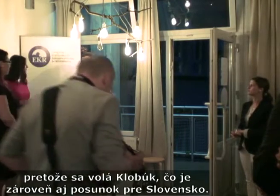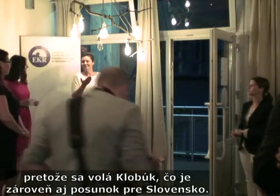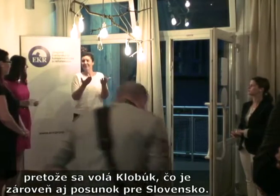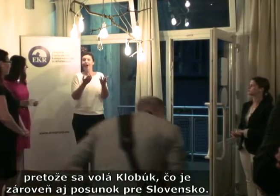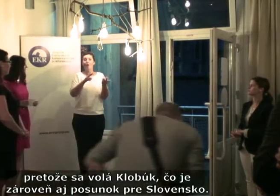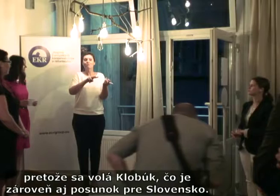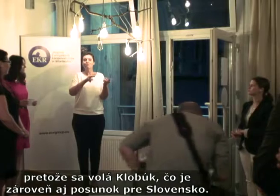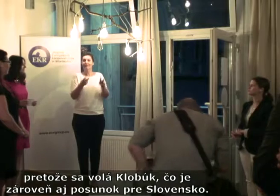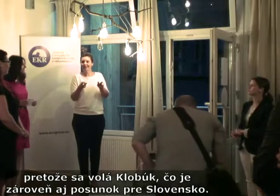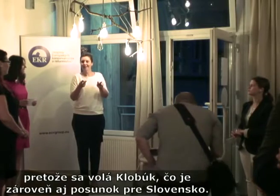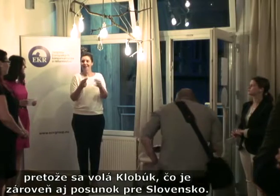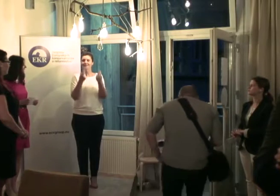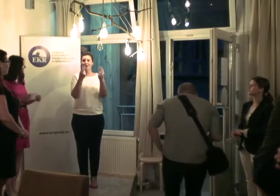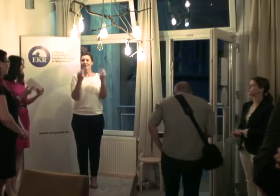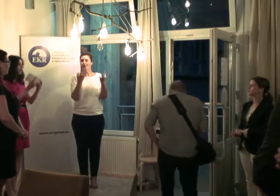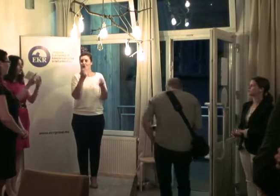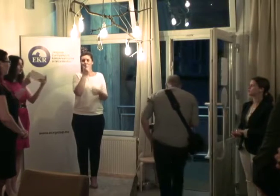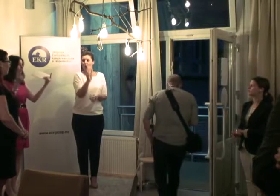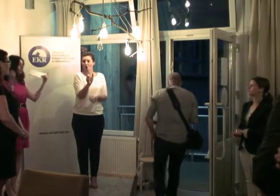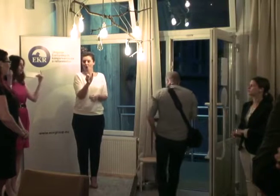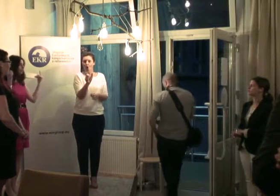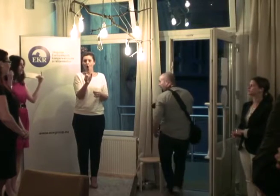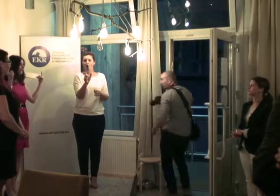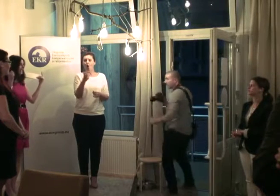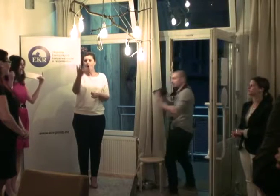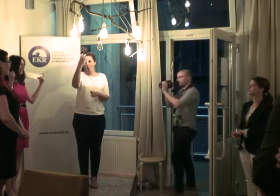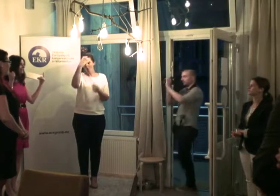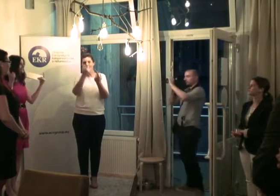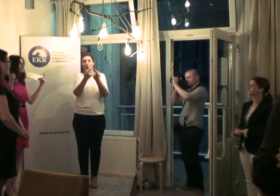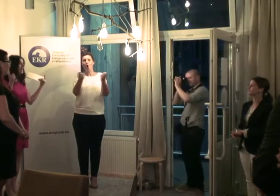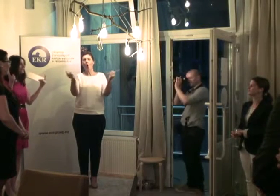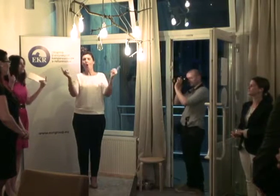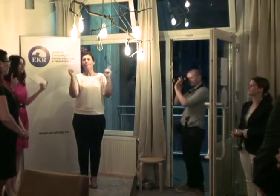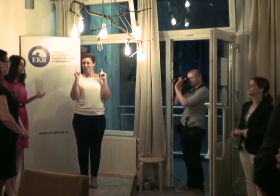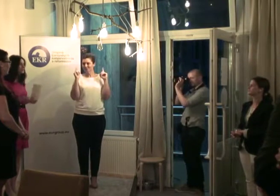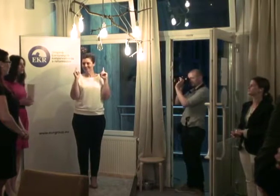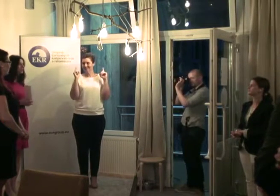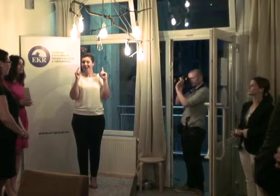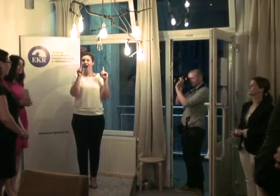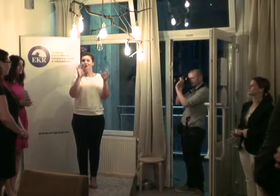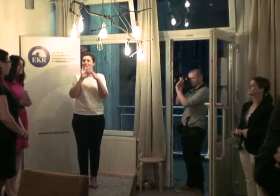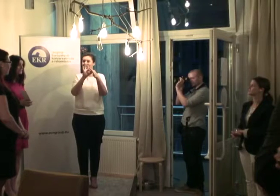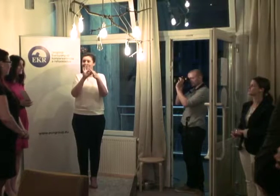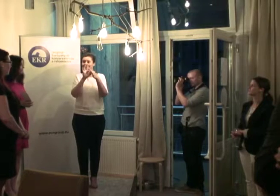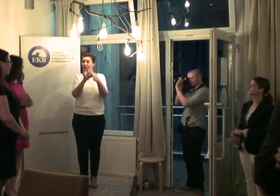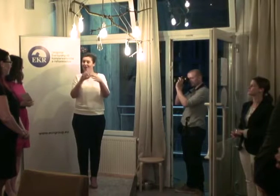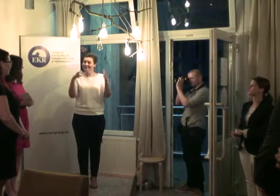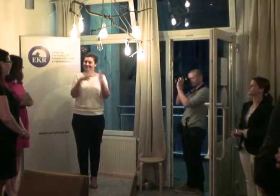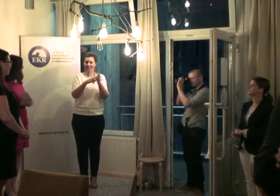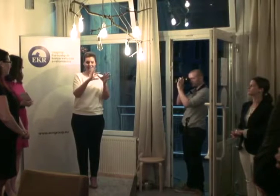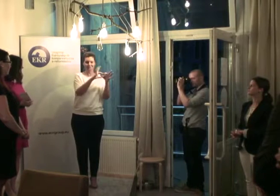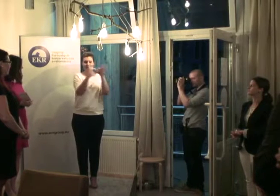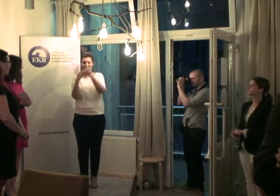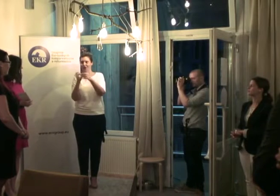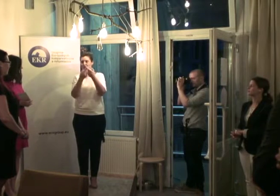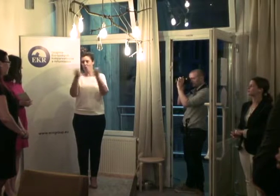Čo v preklade znamená kohu, čo je zároveň posunkom pre Slovensko.